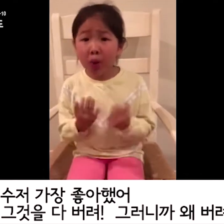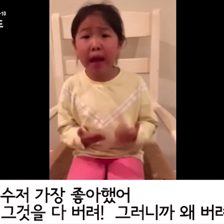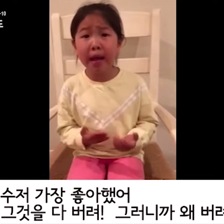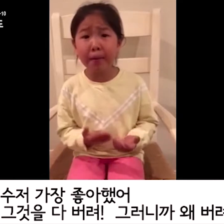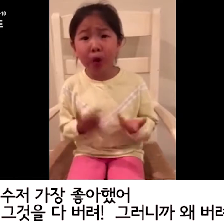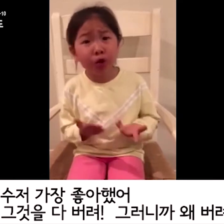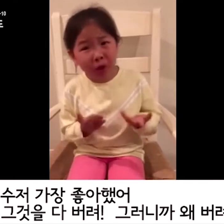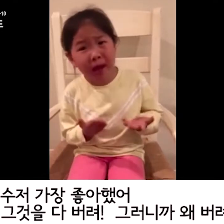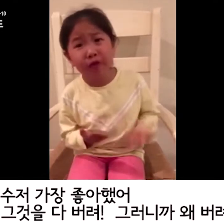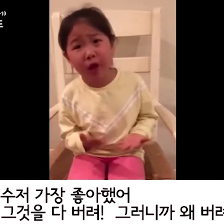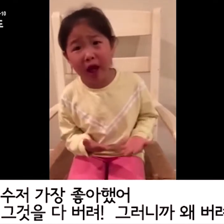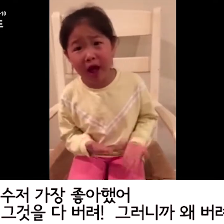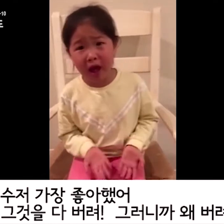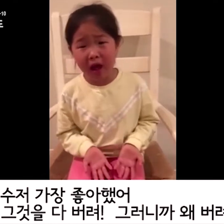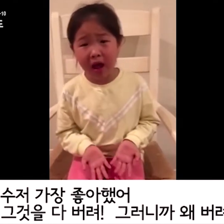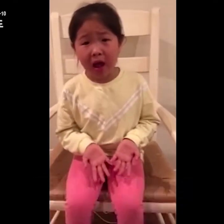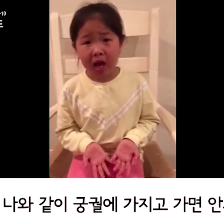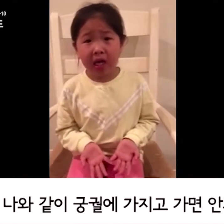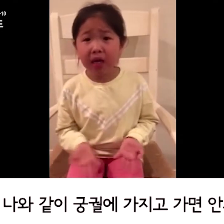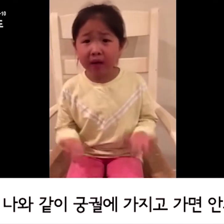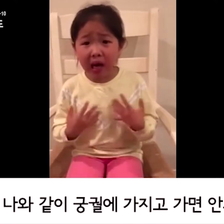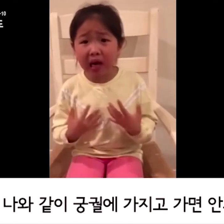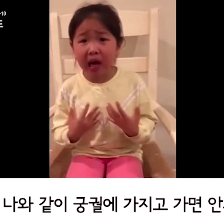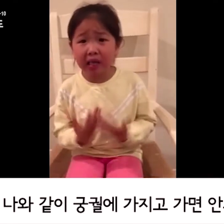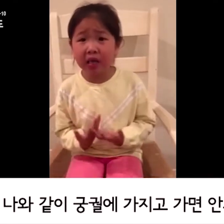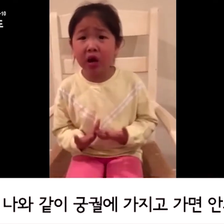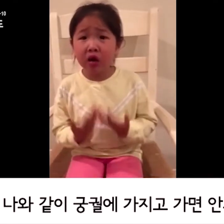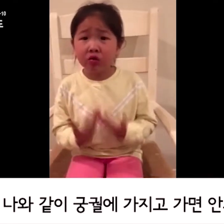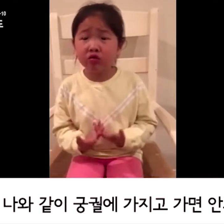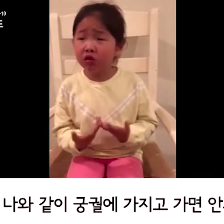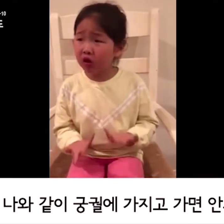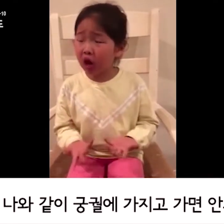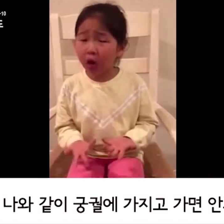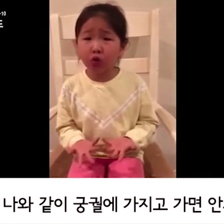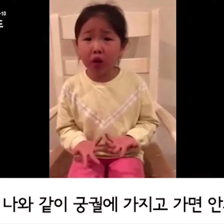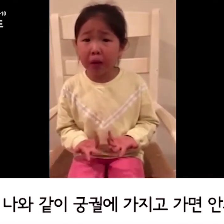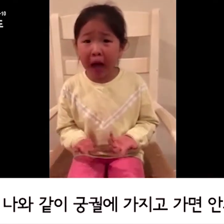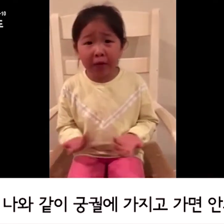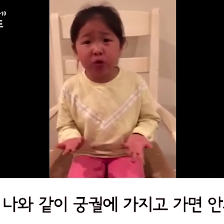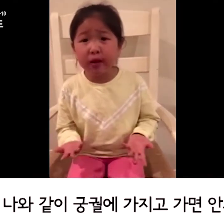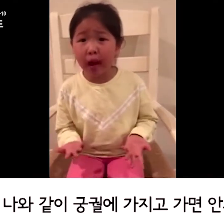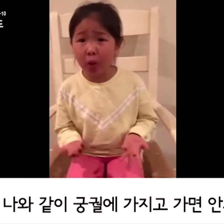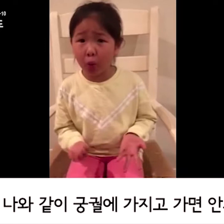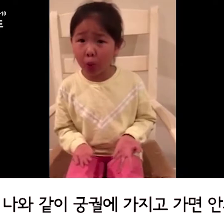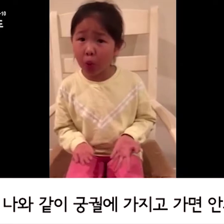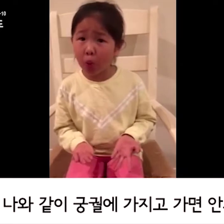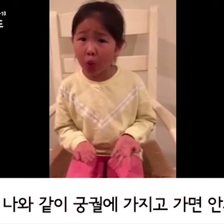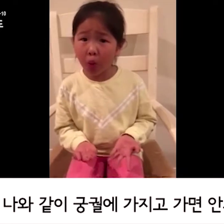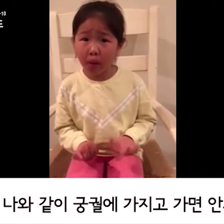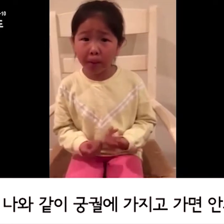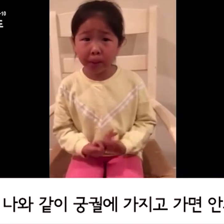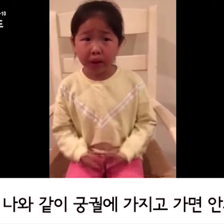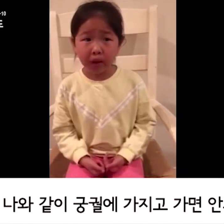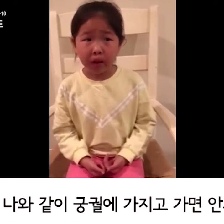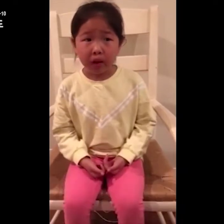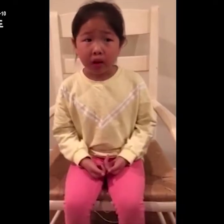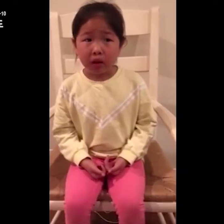그러니까 왜 버려야 돼? 그냥 나랑 같이 궁궐에 갖고 가면 안 되냐고.